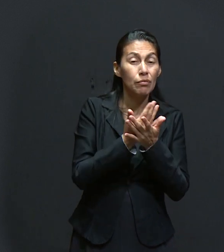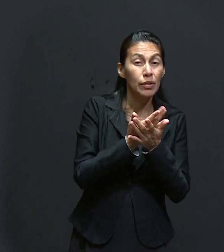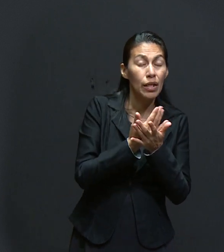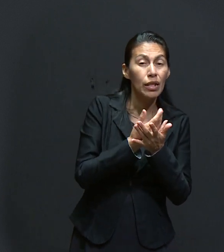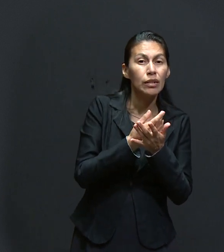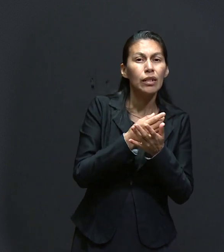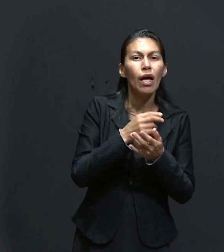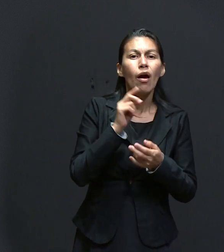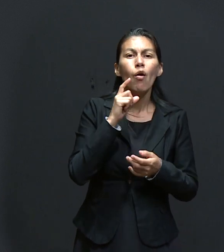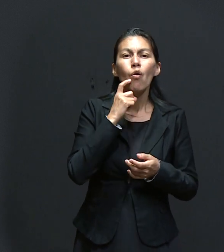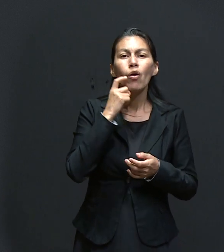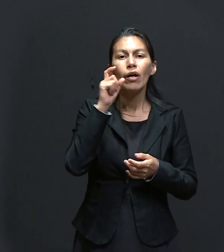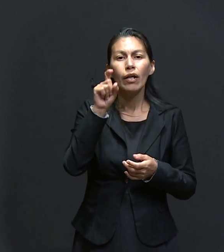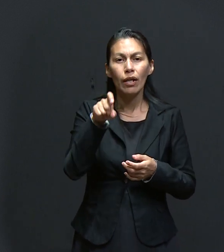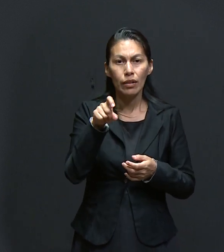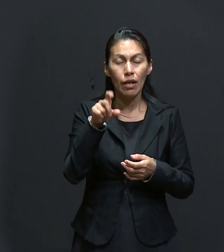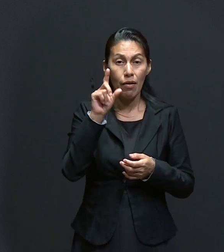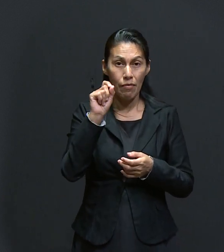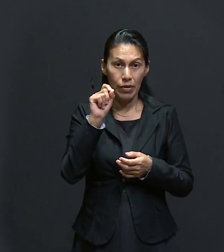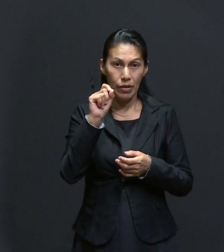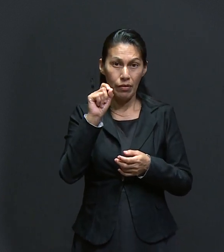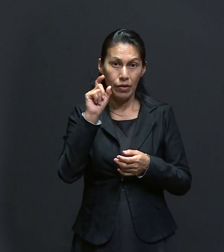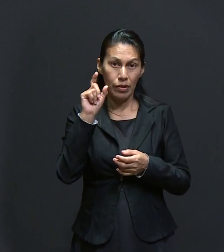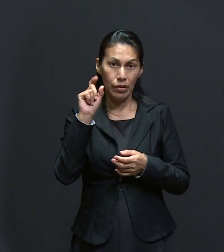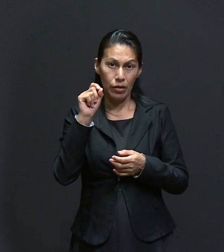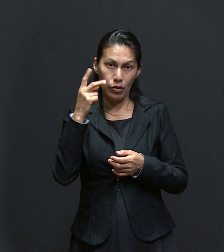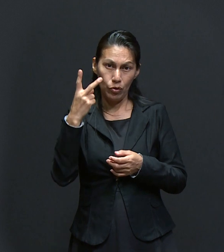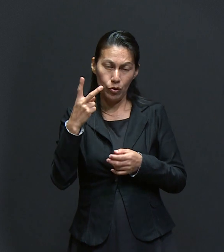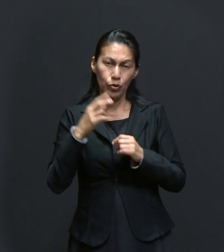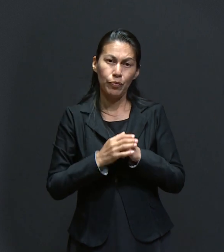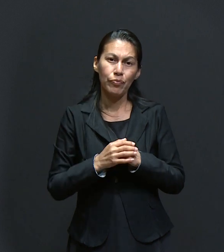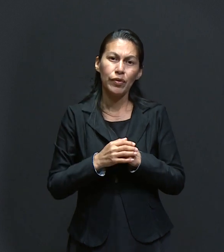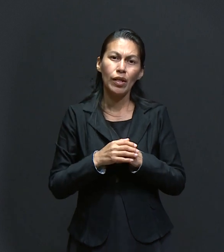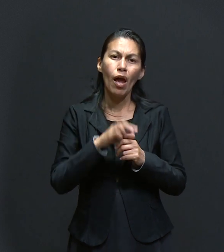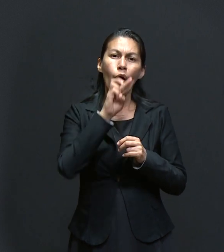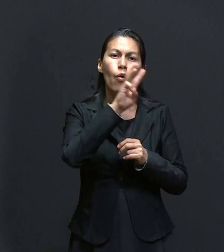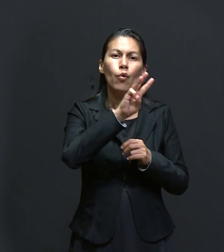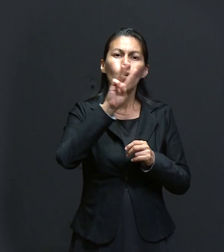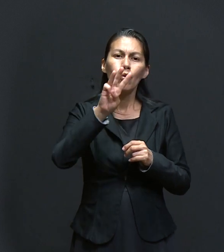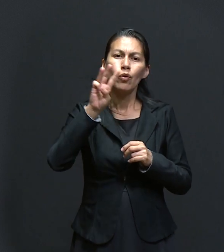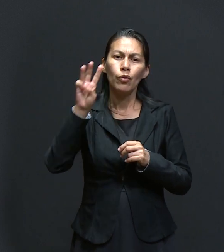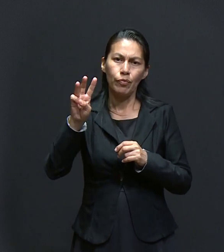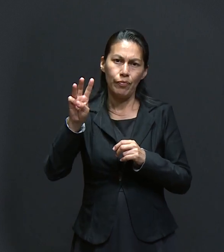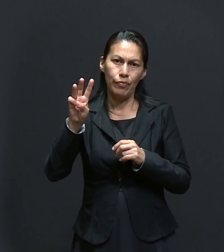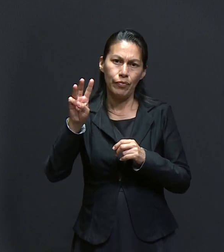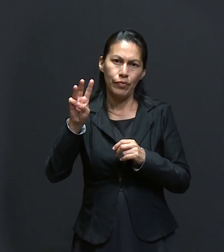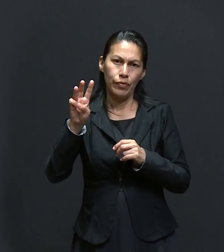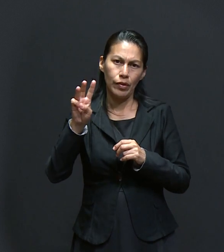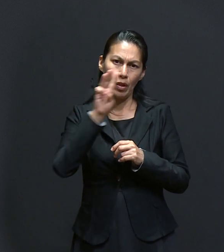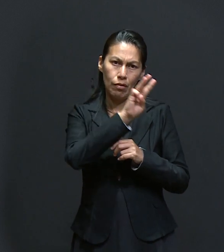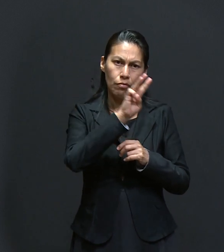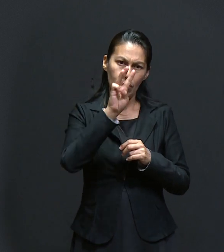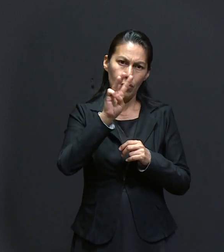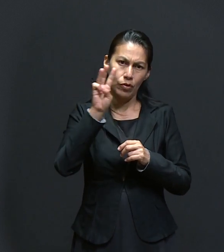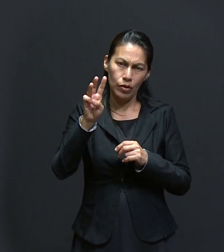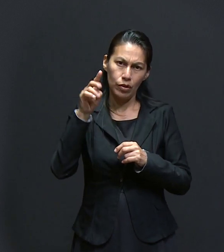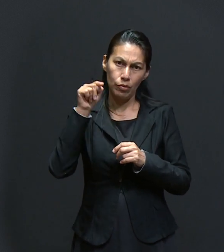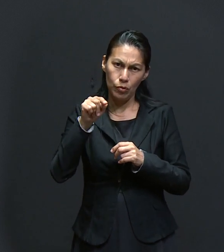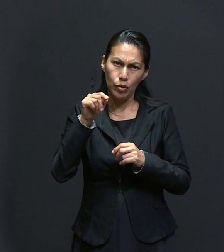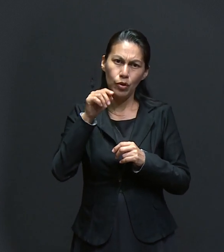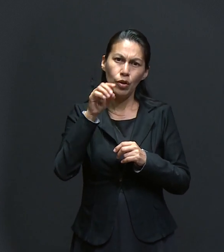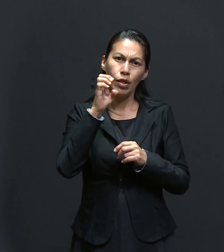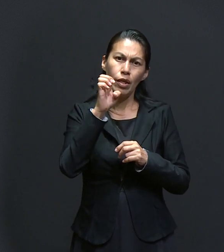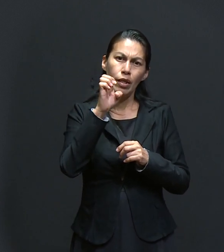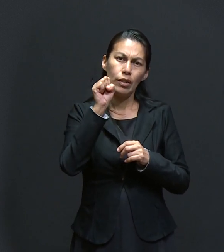la esperanza ucrania 2022 y entonces en esta página de vez en cuando estoy compartiendo algunas